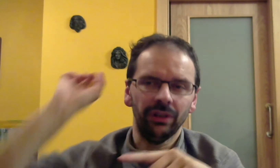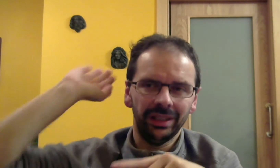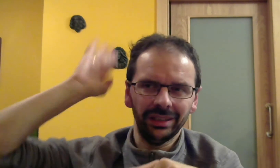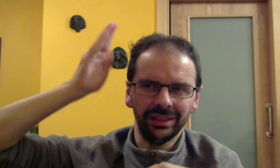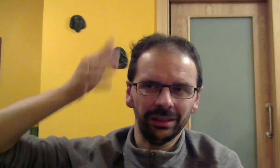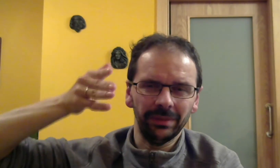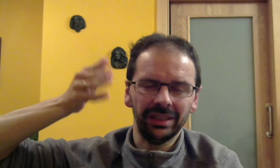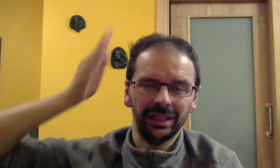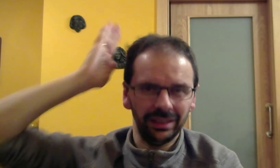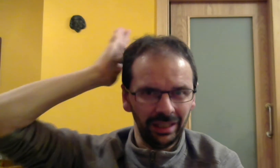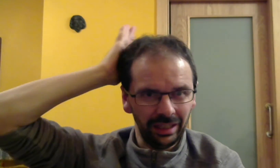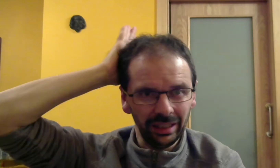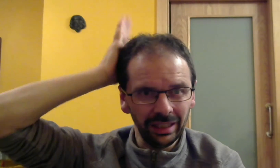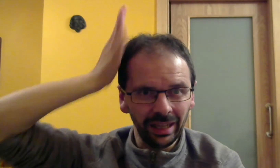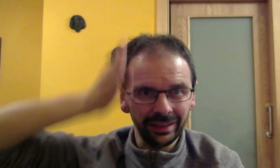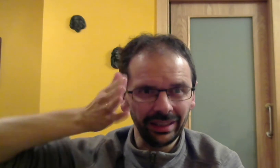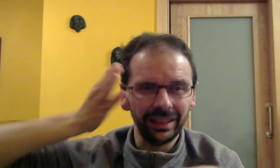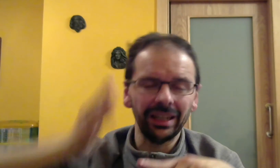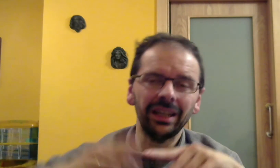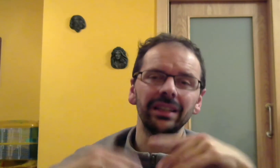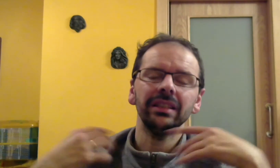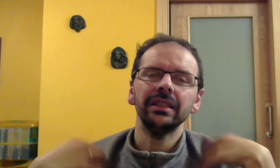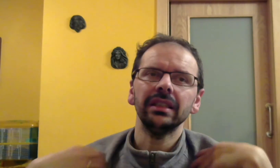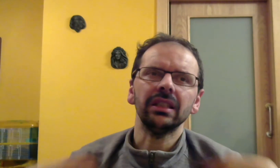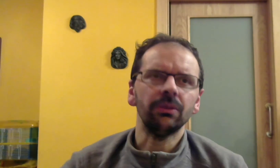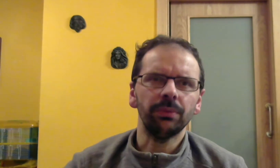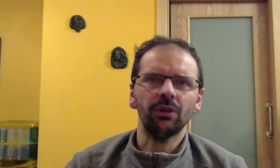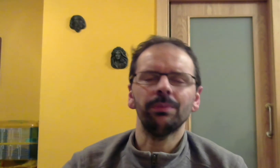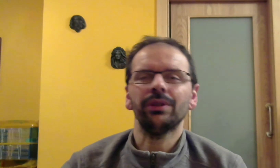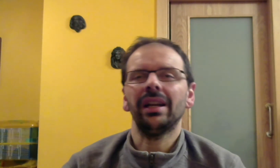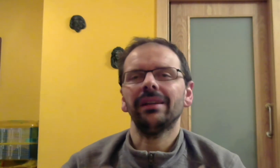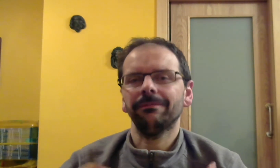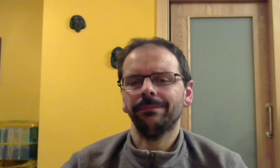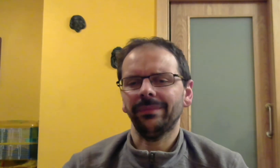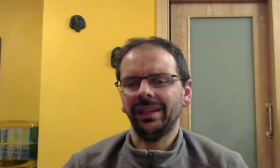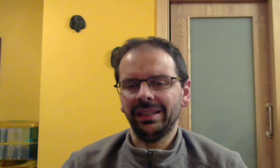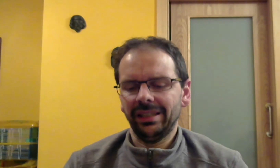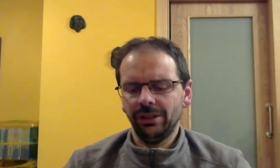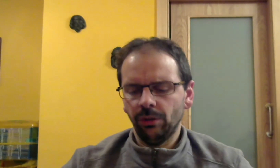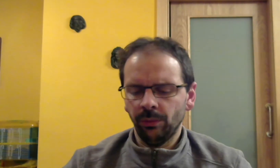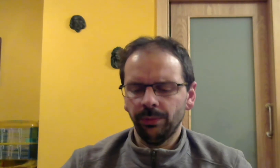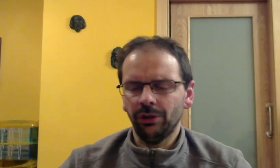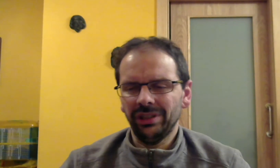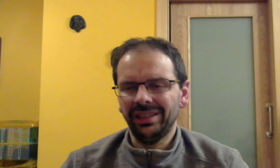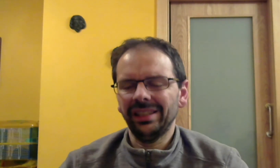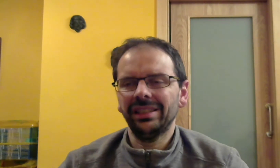del chisme este que tiene aquí, la antena, y un poco por la, que es así como un poco estrecha,